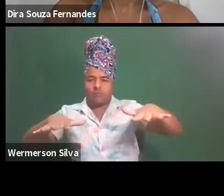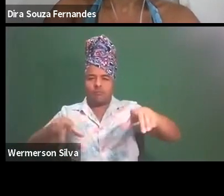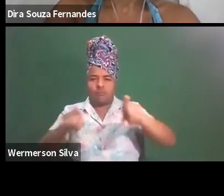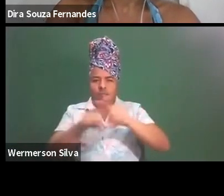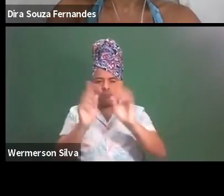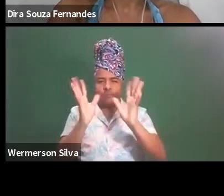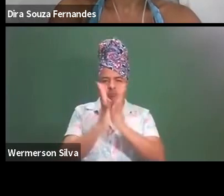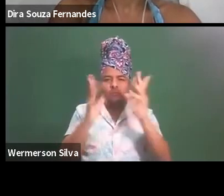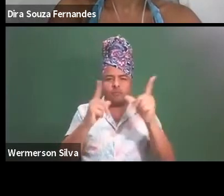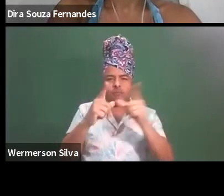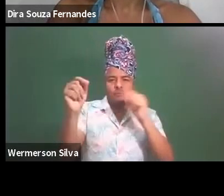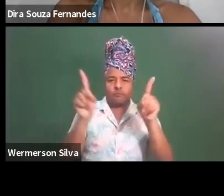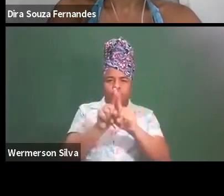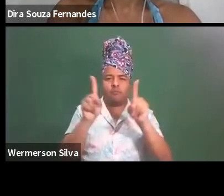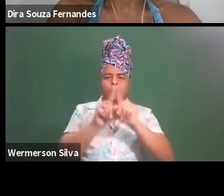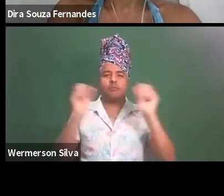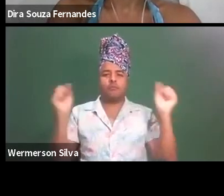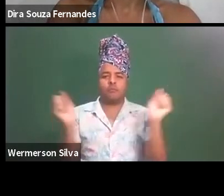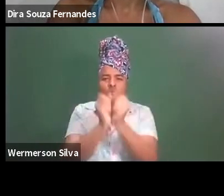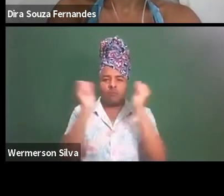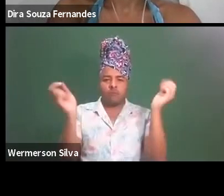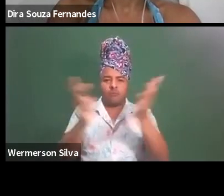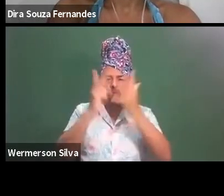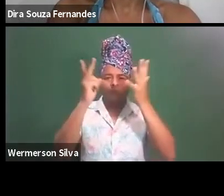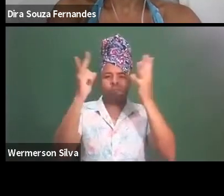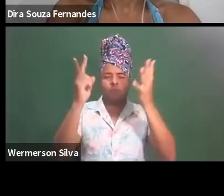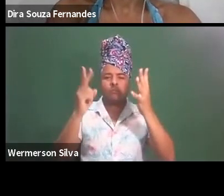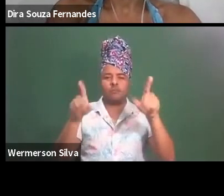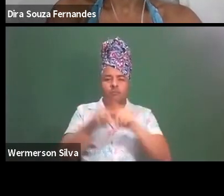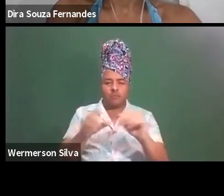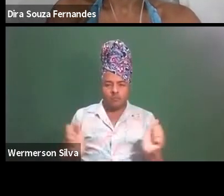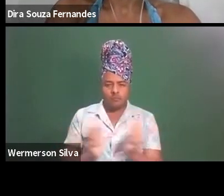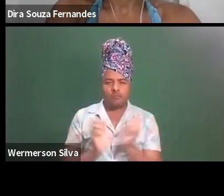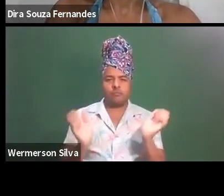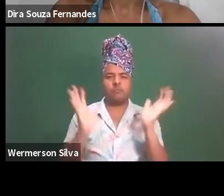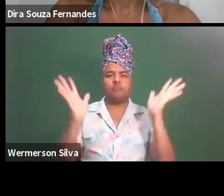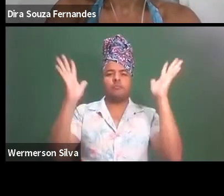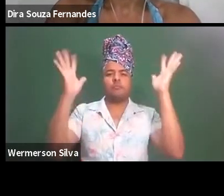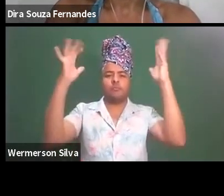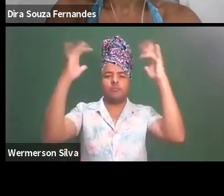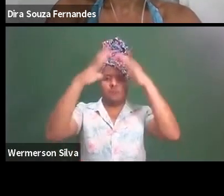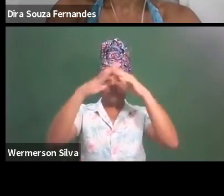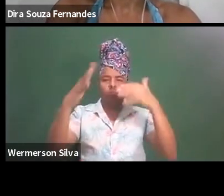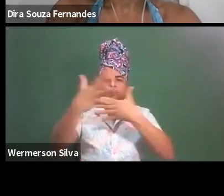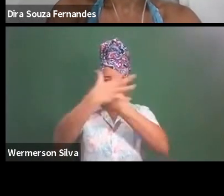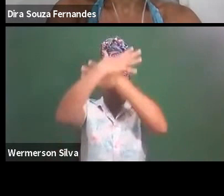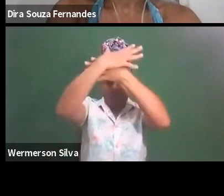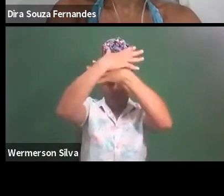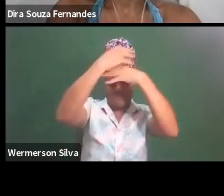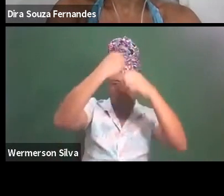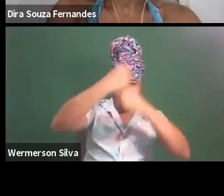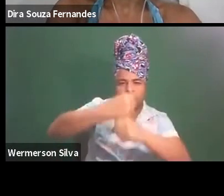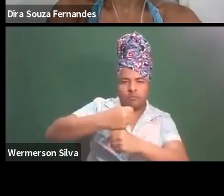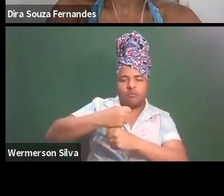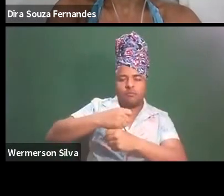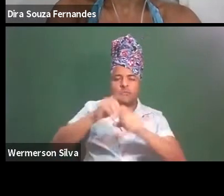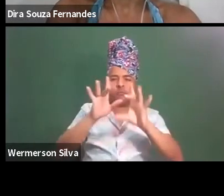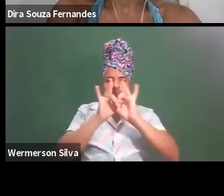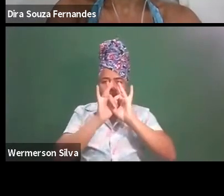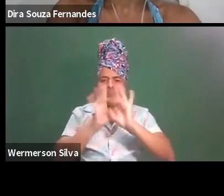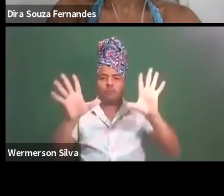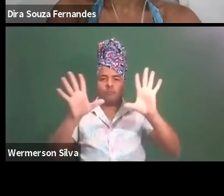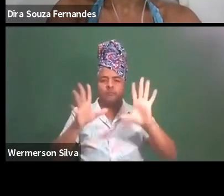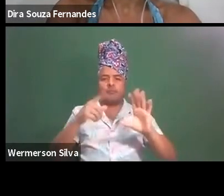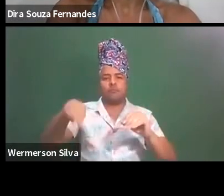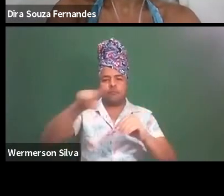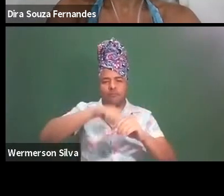Ossan, a Iansã, ao Tempo, a Oxalá, que nos permitiu